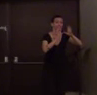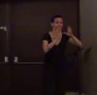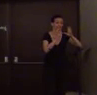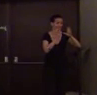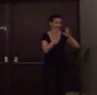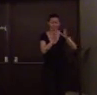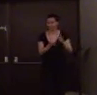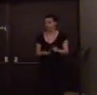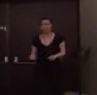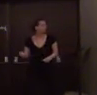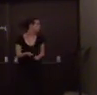de bola.